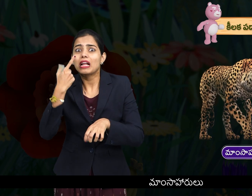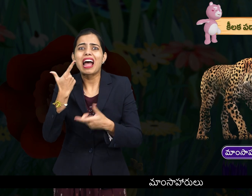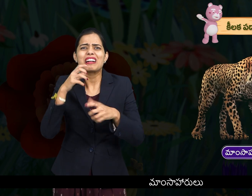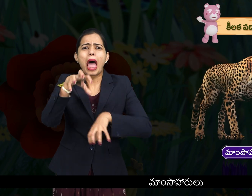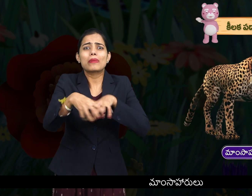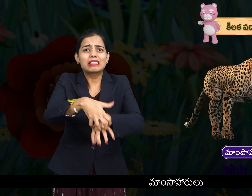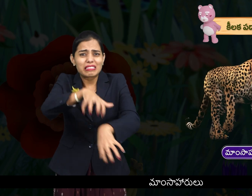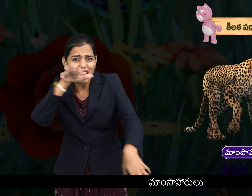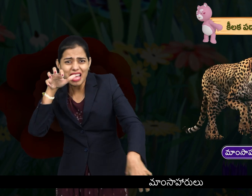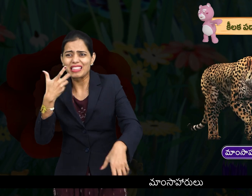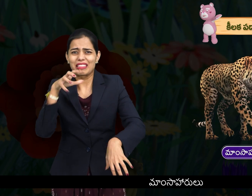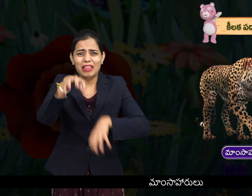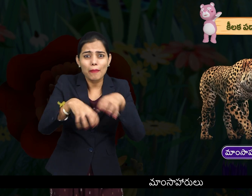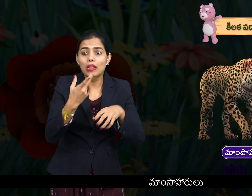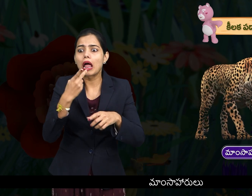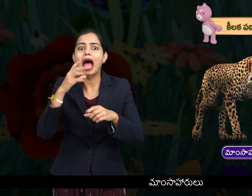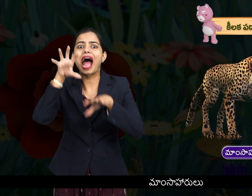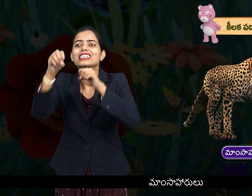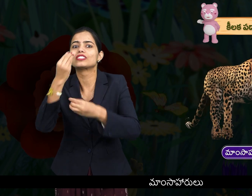మాంసాహారులు,